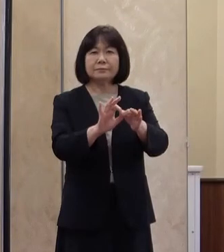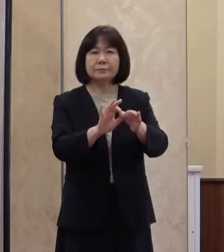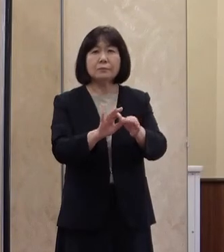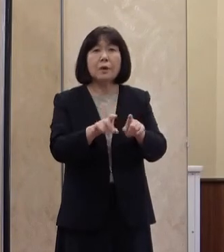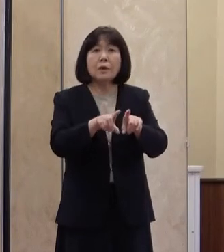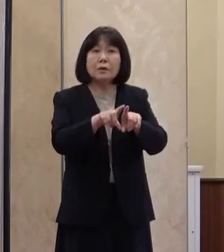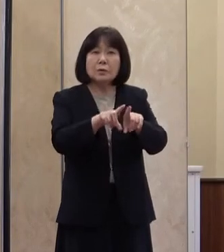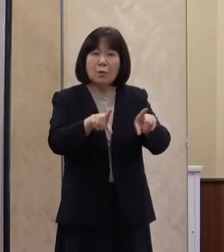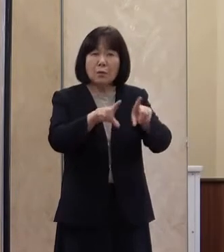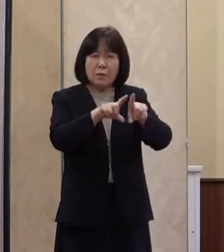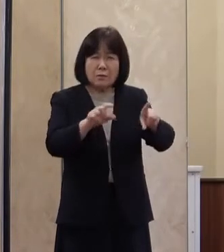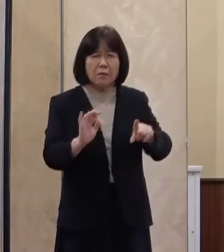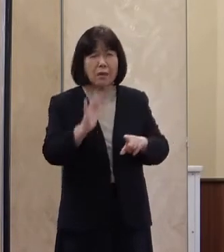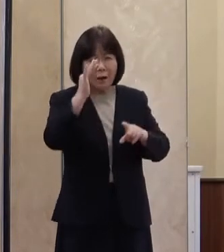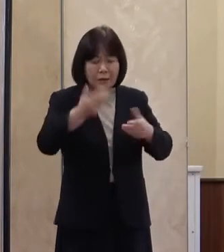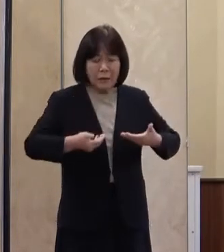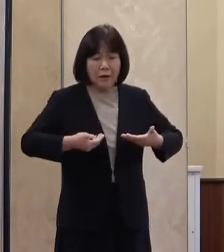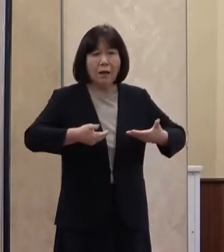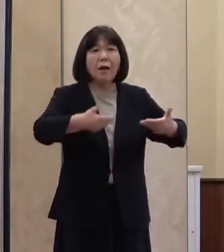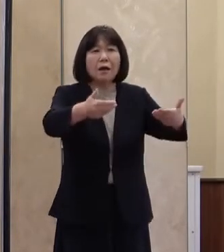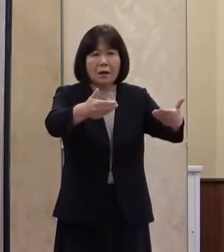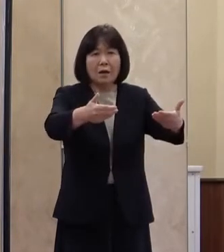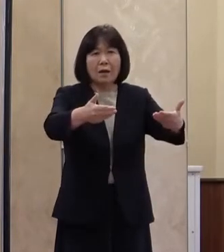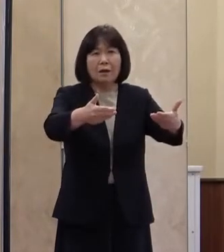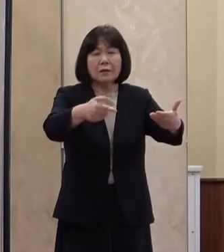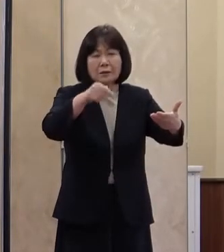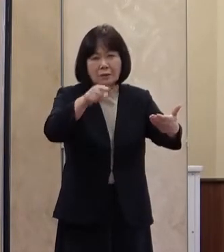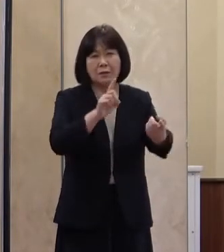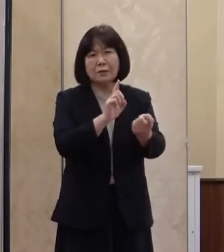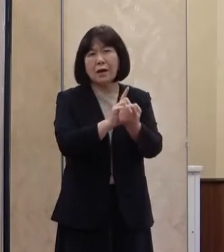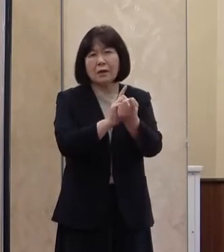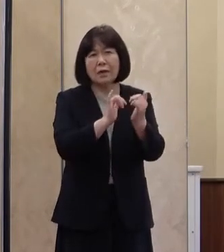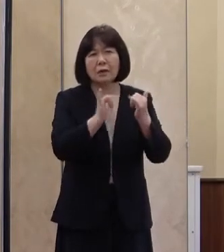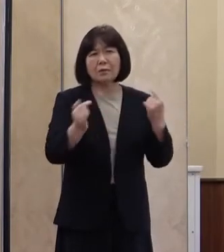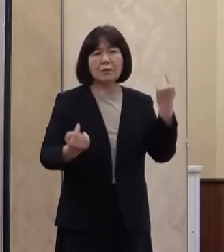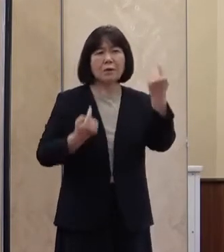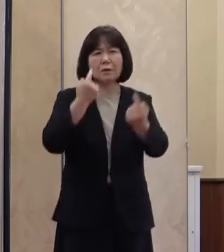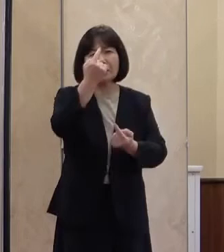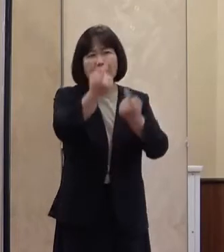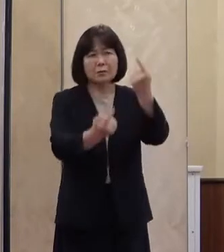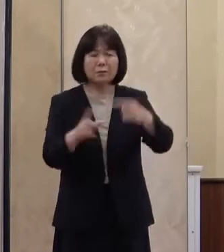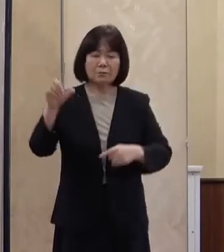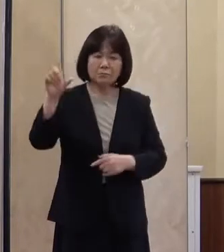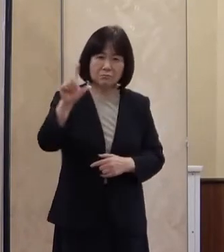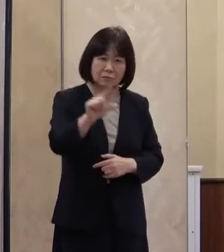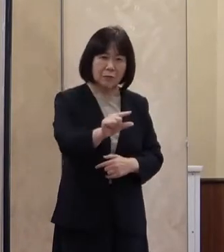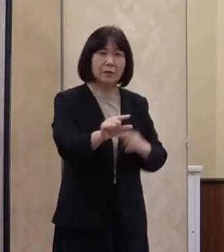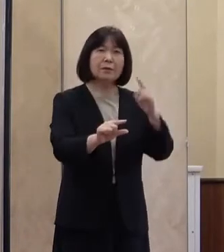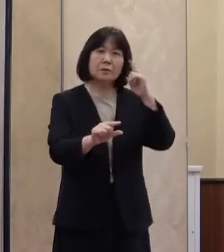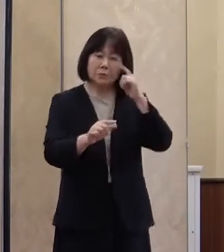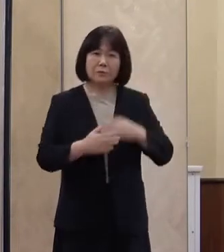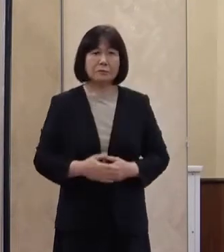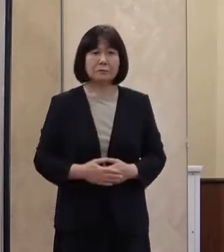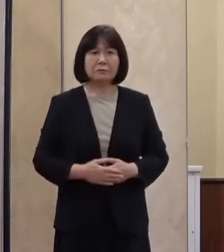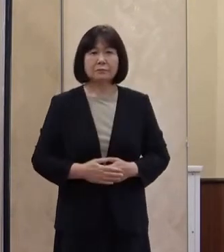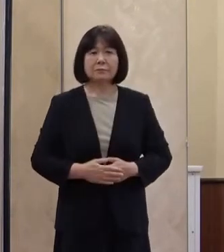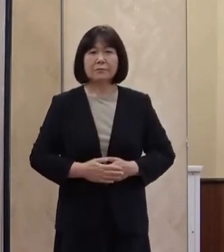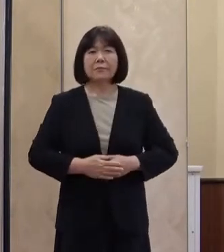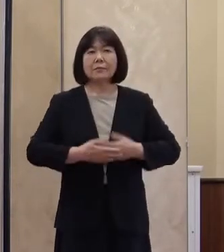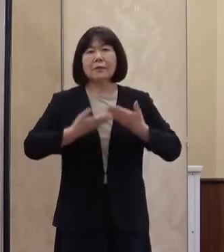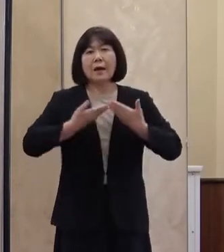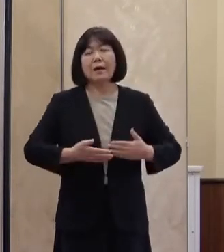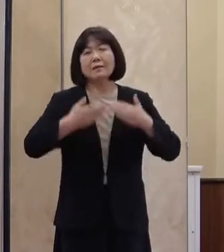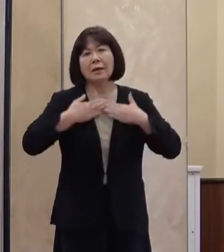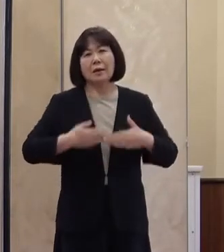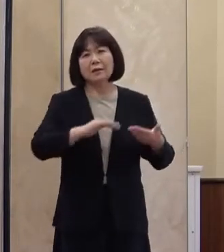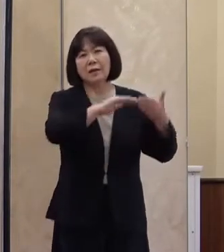当然なかなかこう繁華街への人の出入りというのは少なくなっているわけですが、できるだけ安全安心な街づ